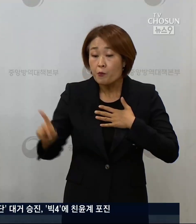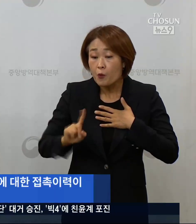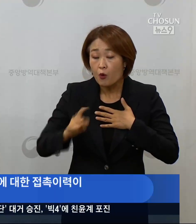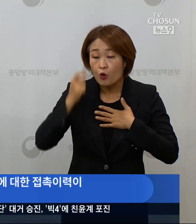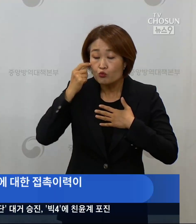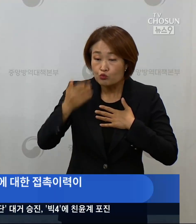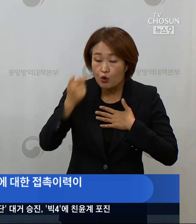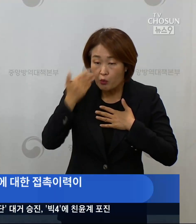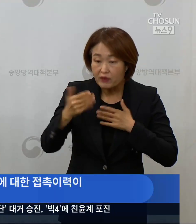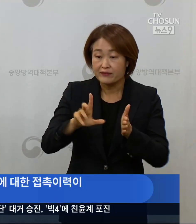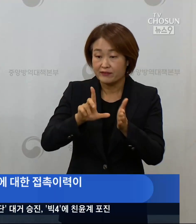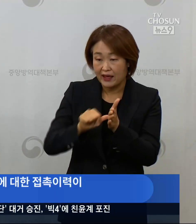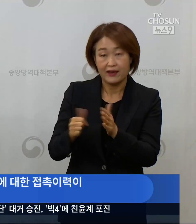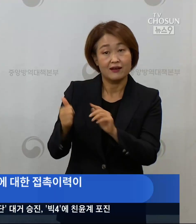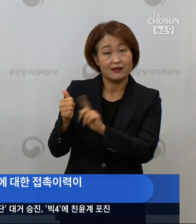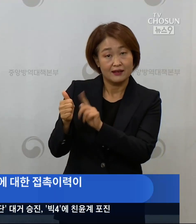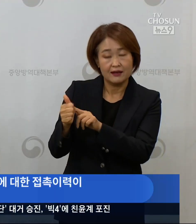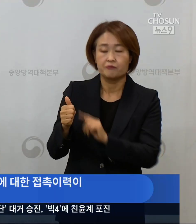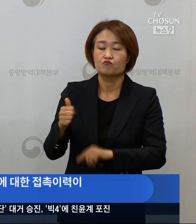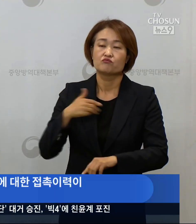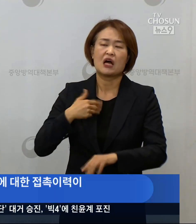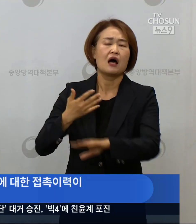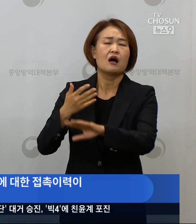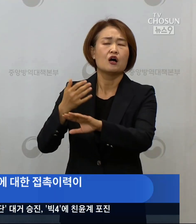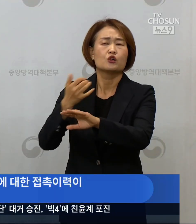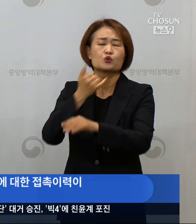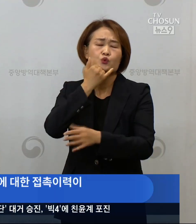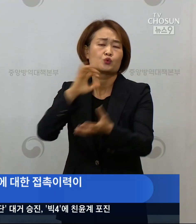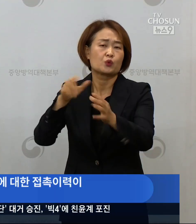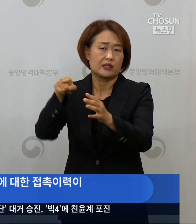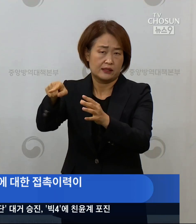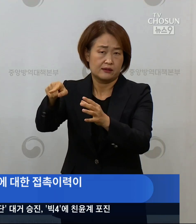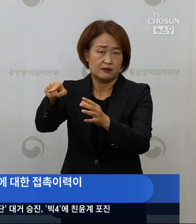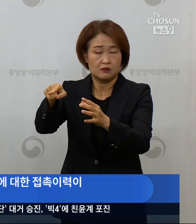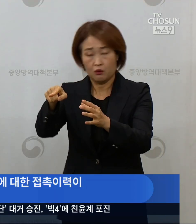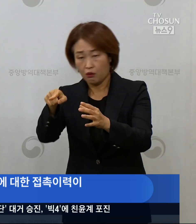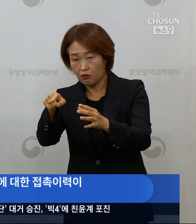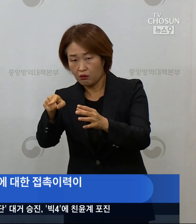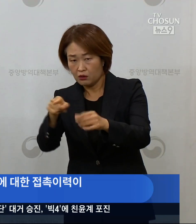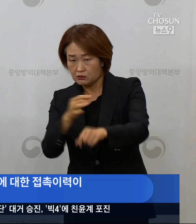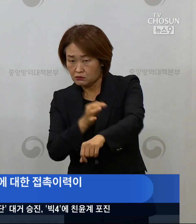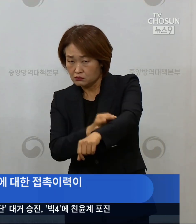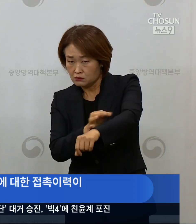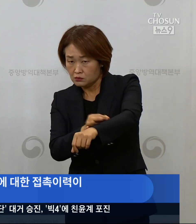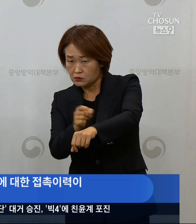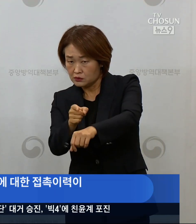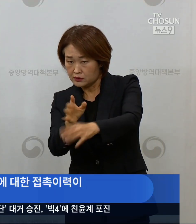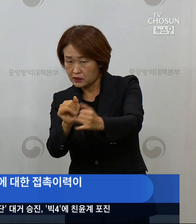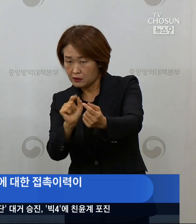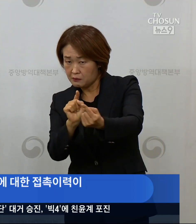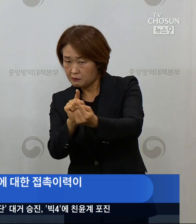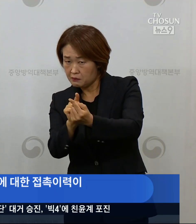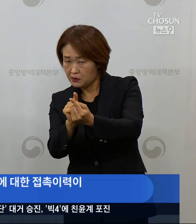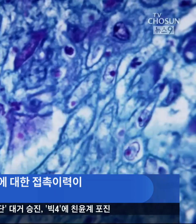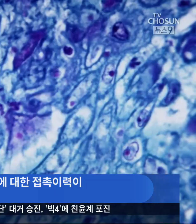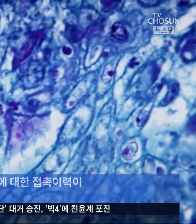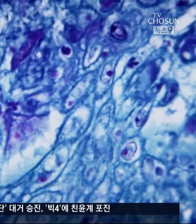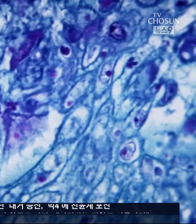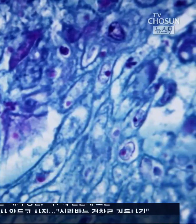환자가 독일에서 타의심, 그 환자에 대한 접촉 이력이 있는 것으로 진술을